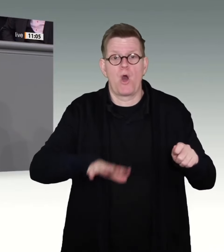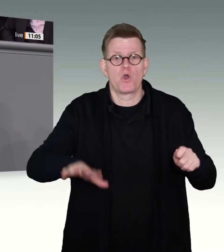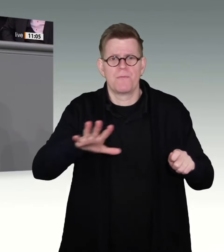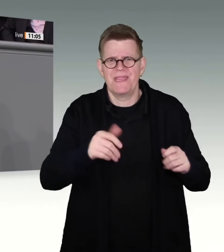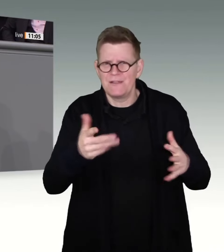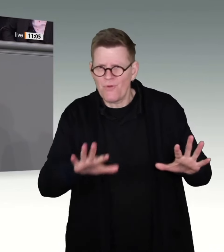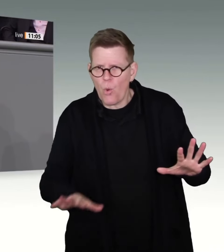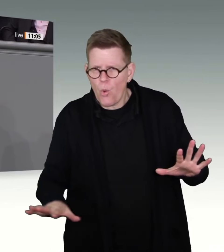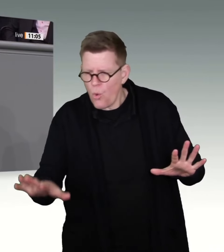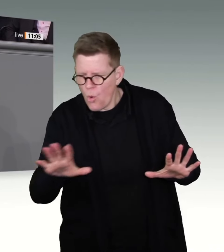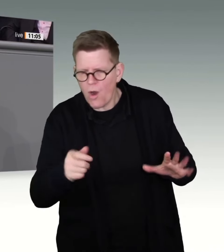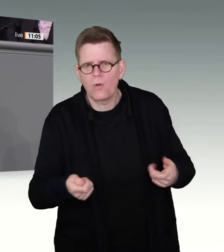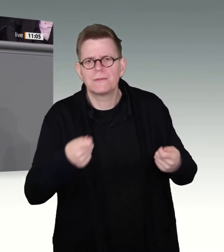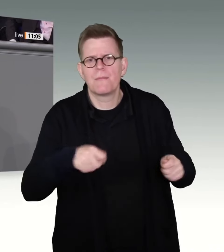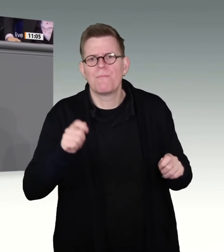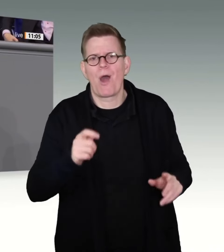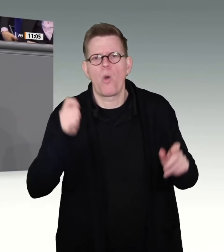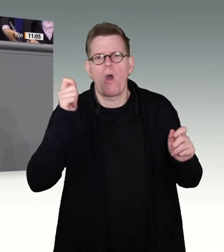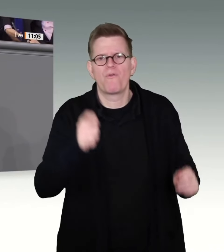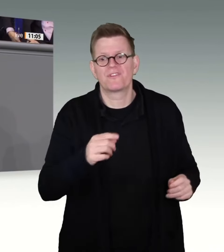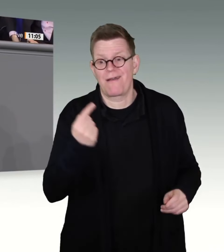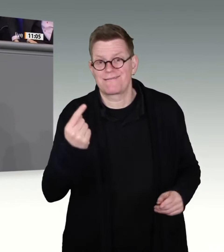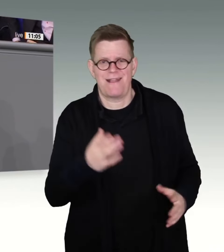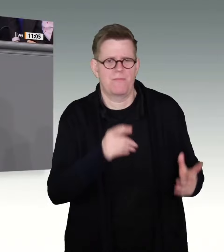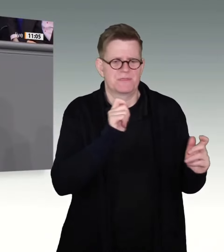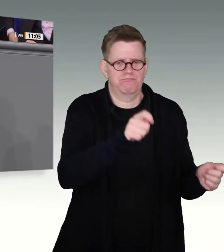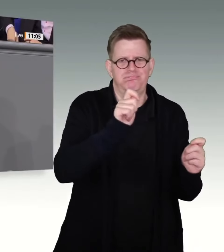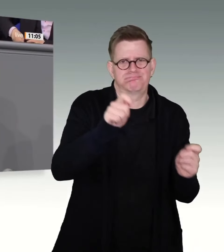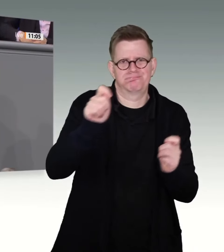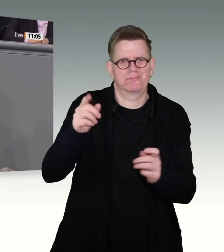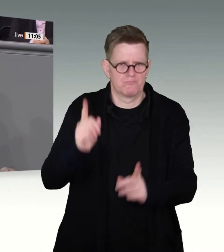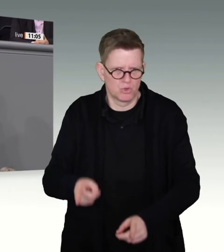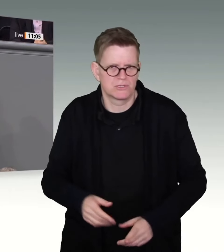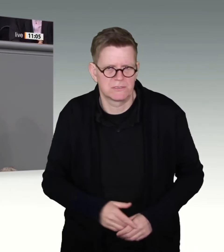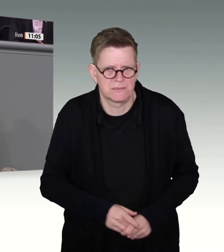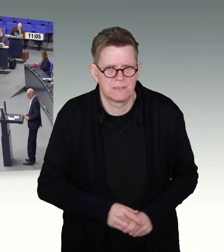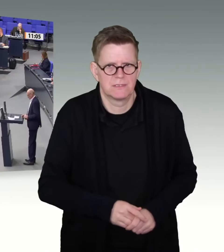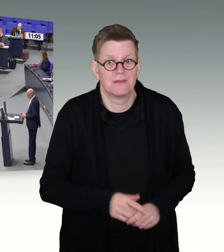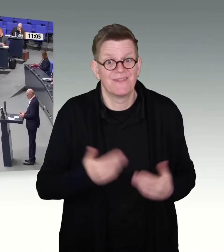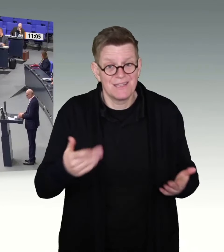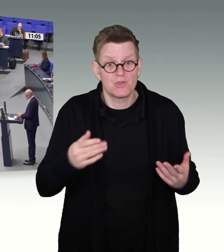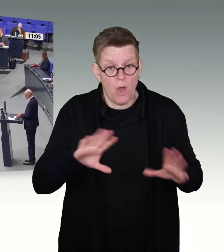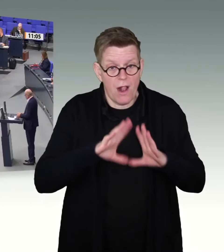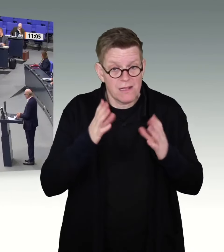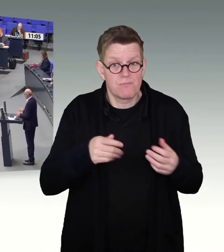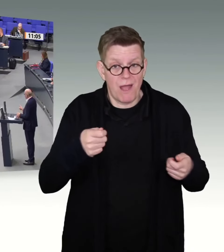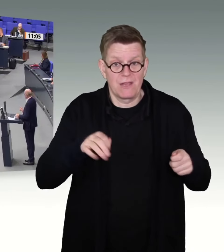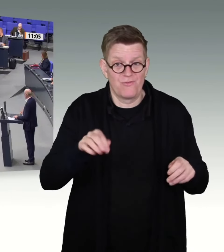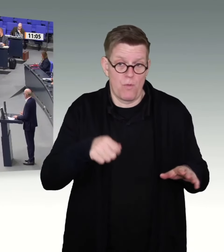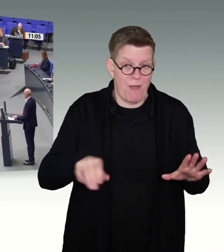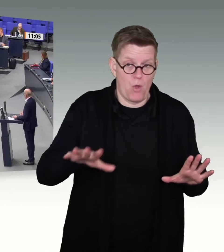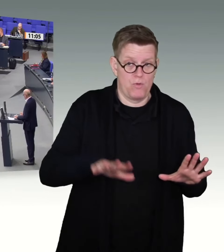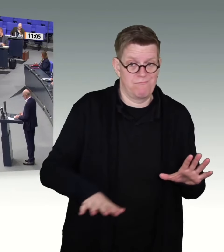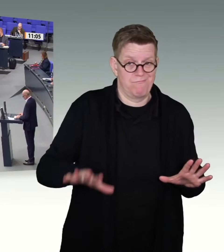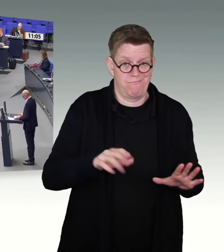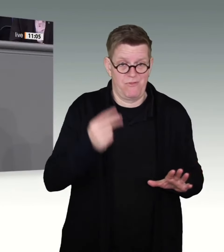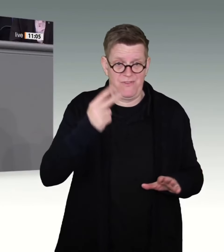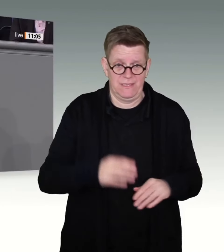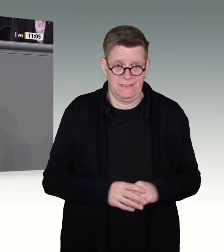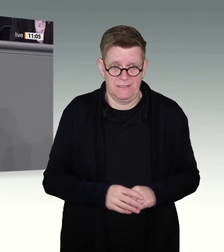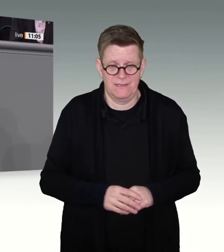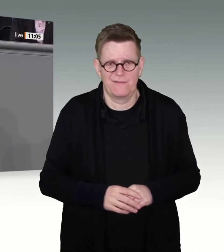großer Motor für die Baubranche insgesamt. Aber auch, und das sollten wir nicht verschweigen,